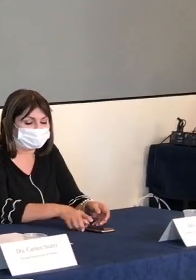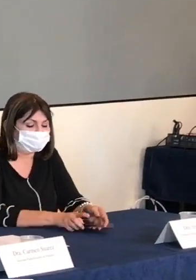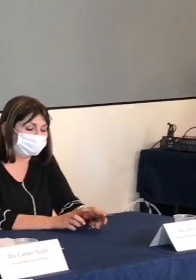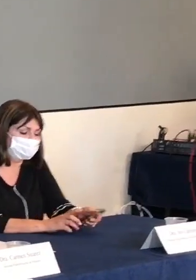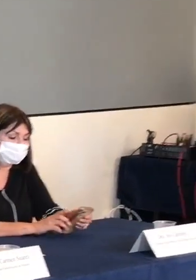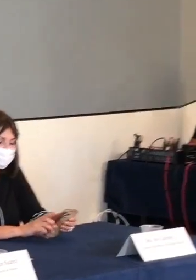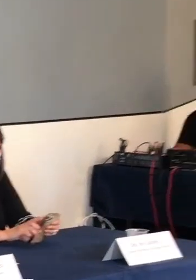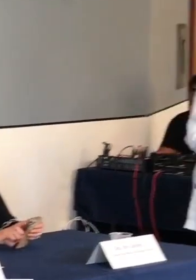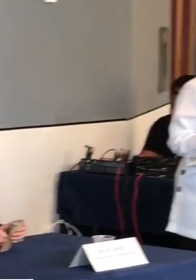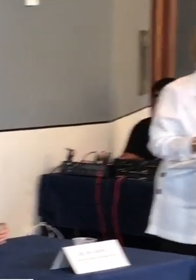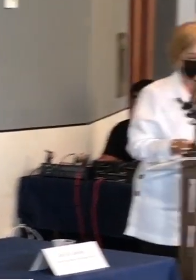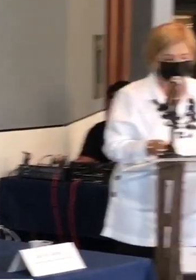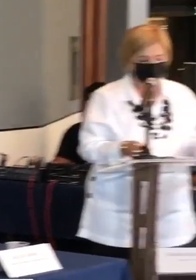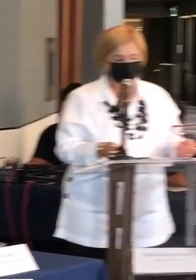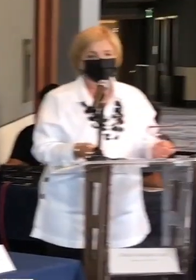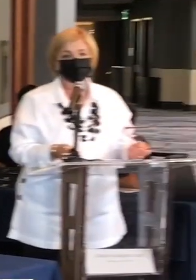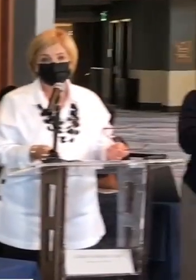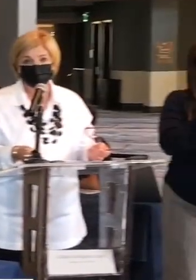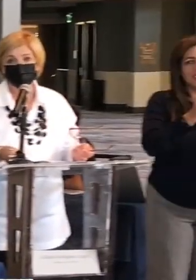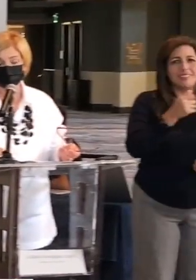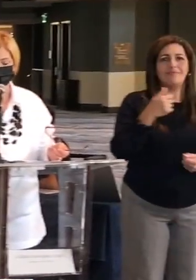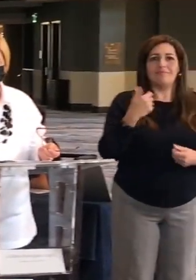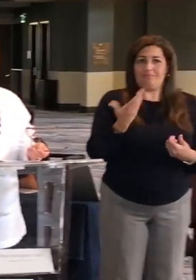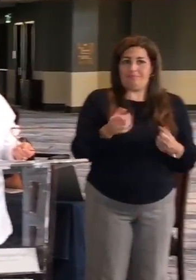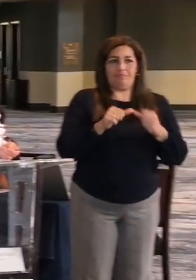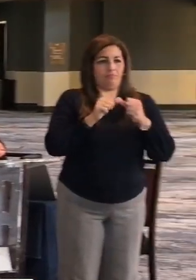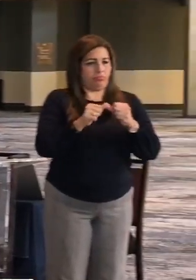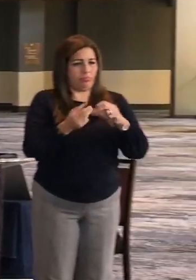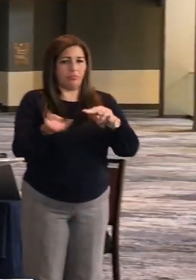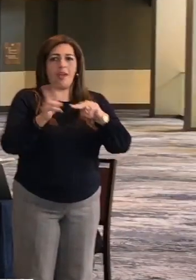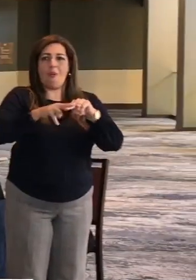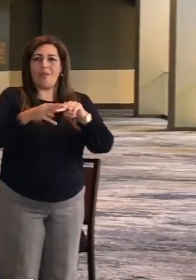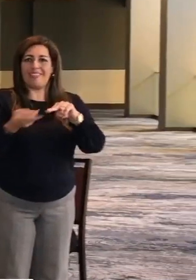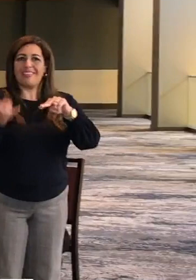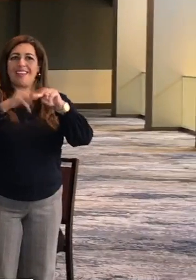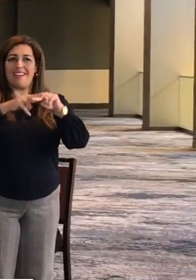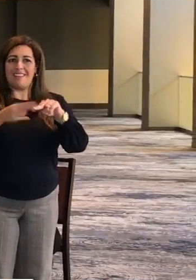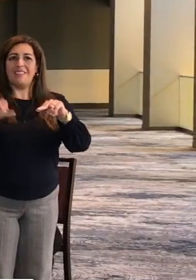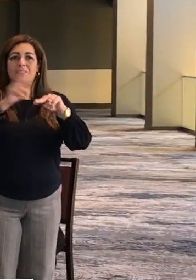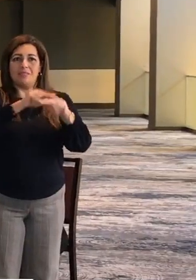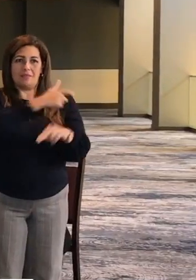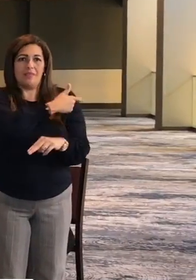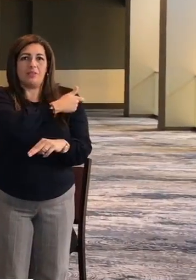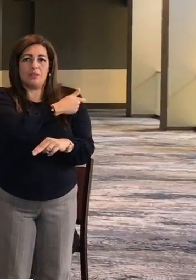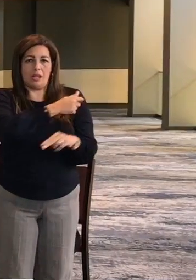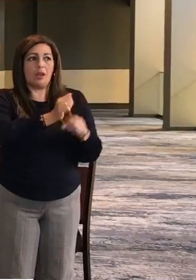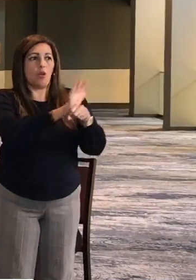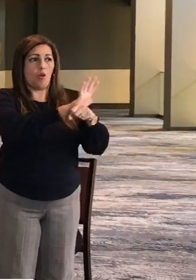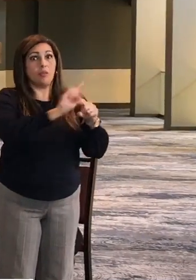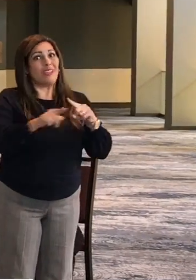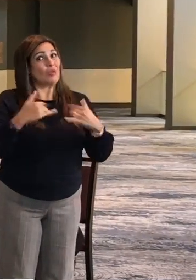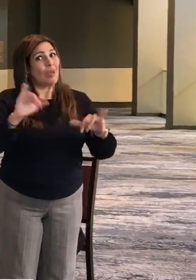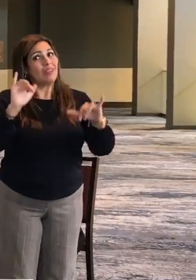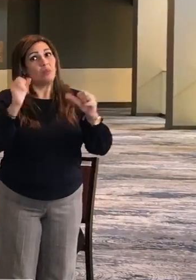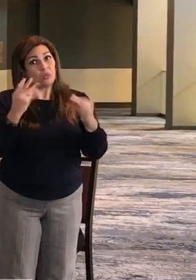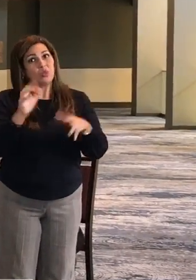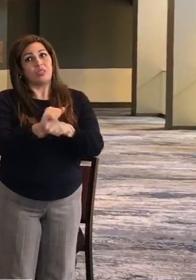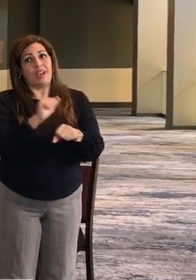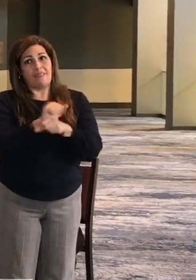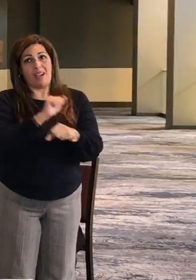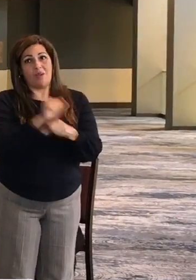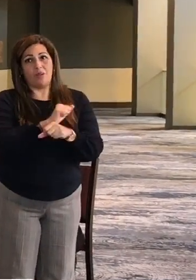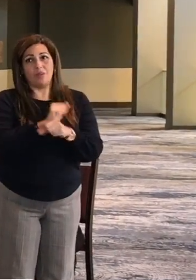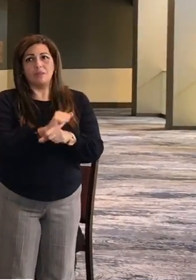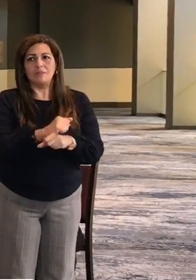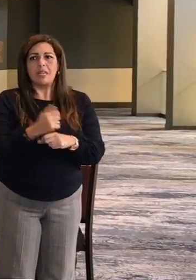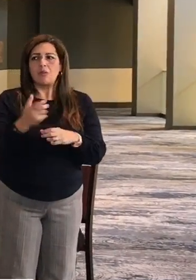es interesante, ¿verdad?, ver cómo seguimos aumentando los niveles de vacunación con la vacuna de COVID, pero hay trabajo por hacer y